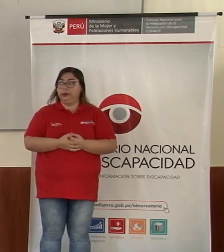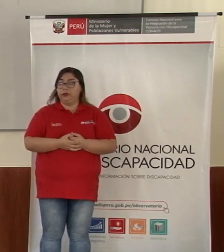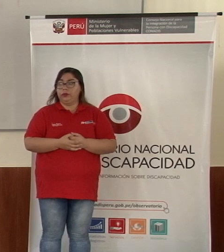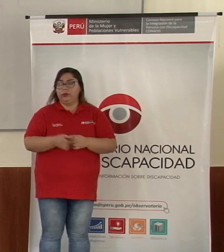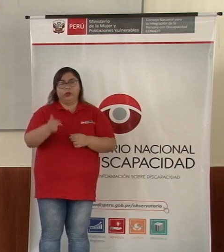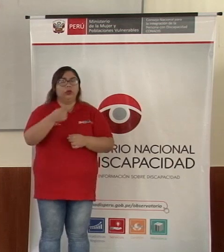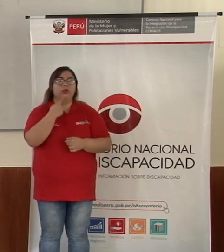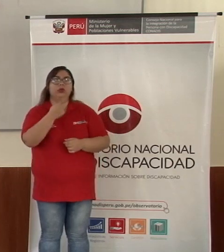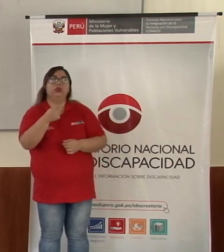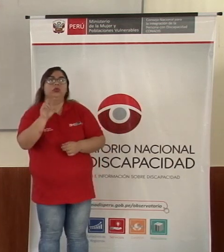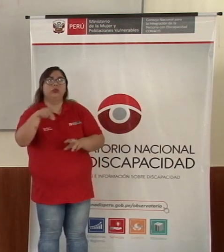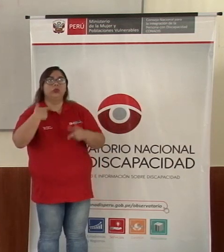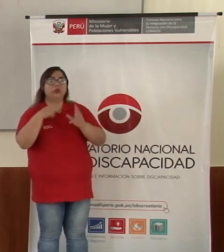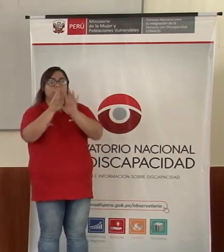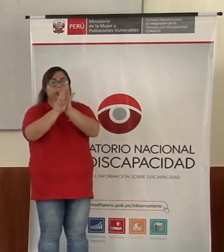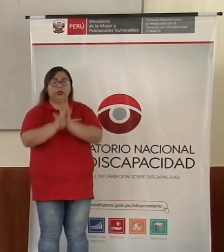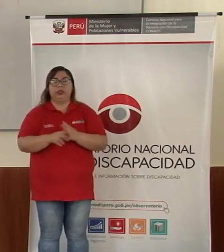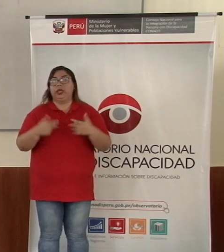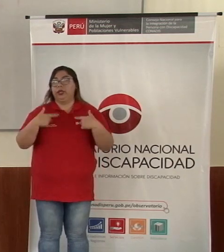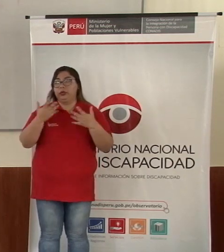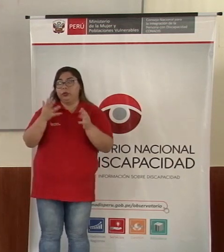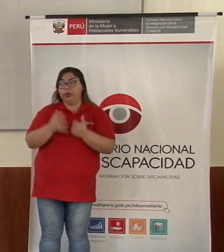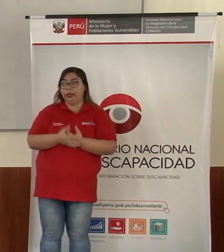no estás manifestando tu voluntad.